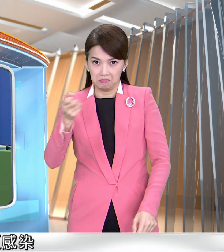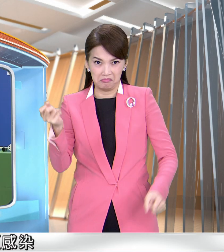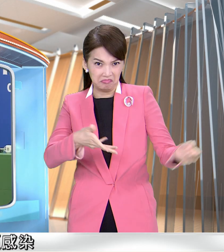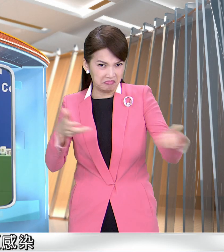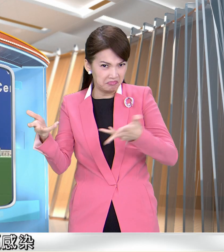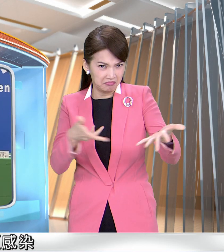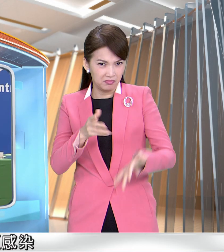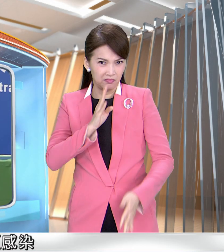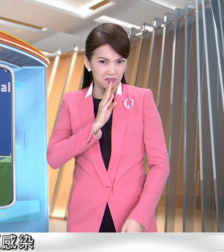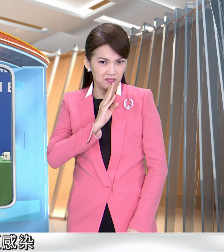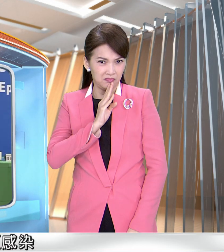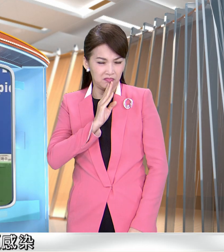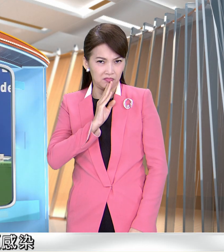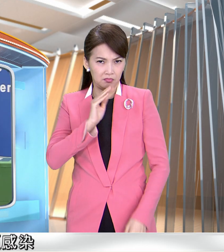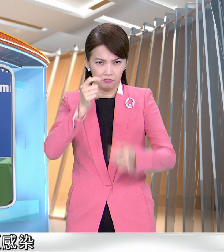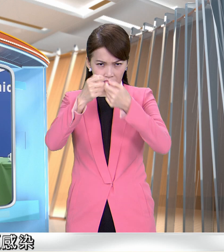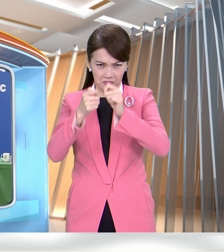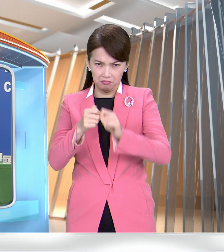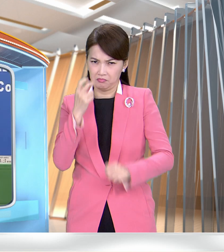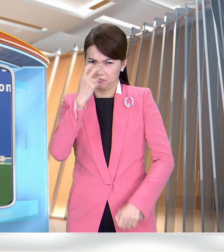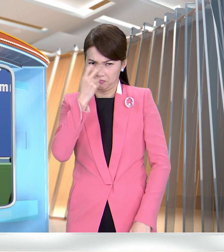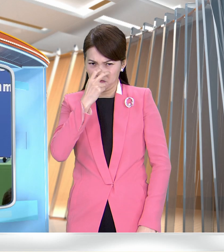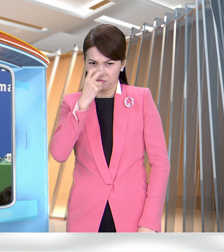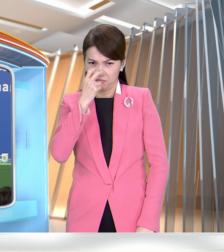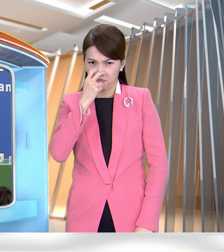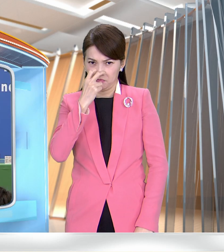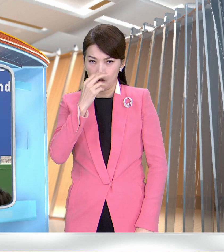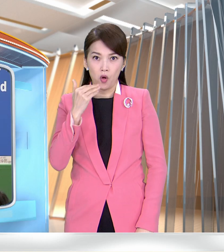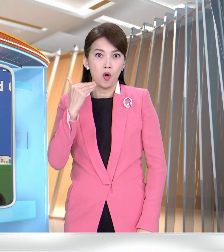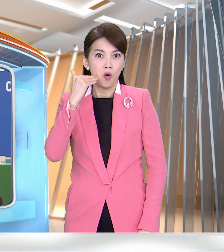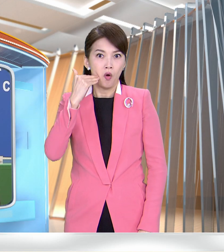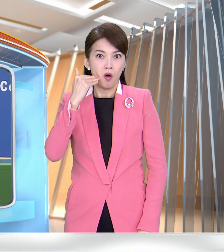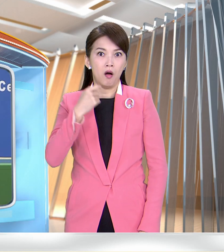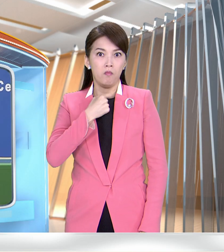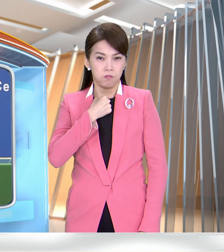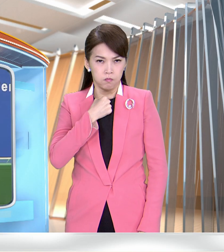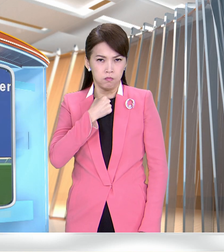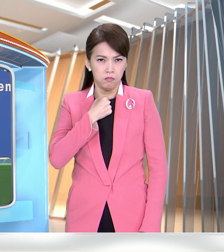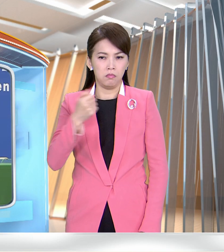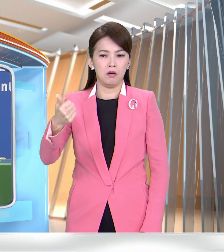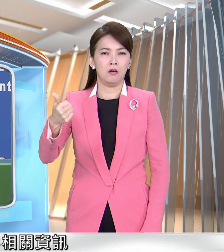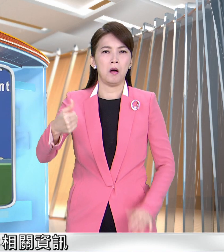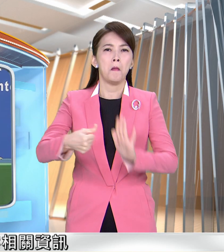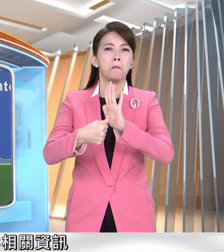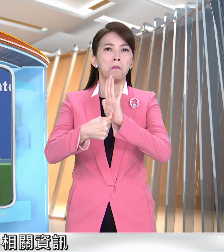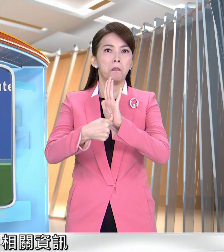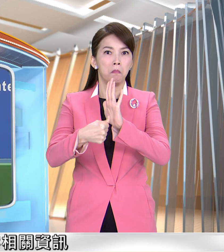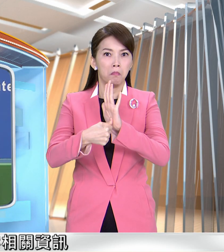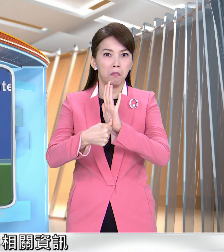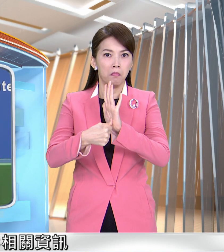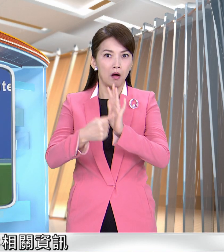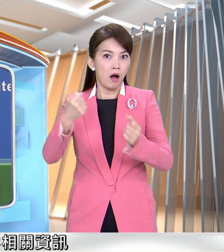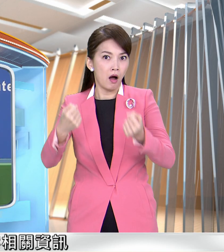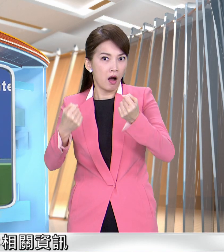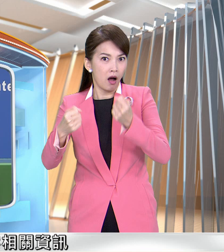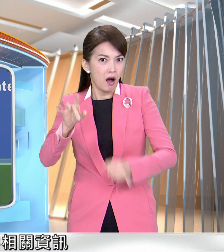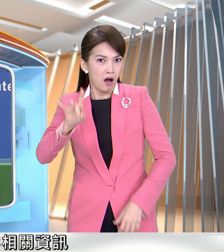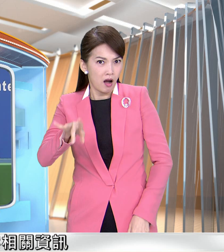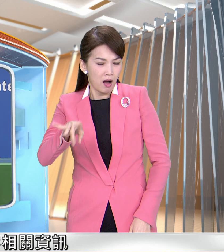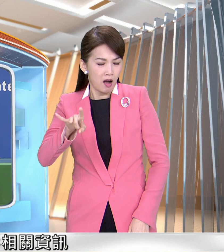算社区感染，还有待疫情调查的结果，必要时将会公布个